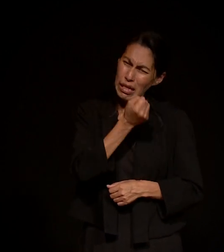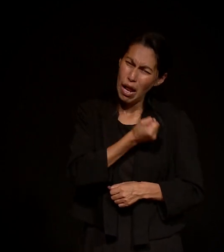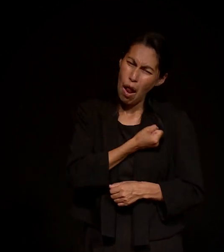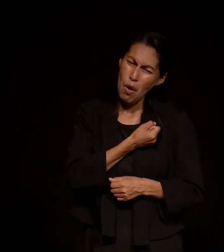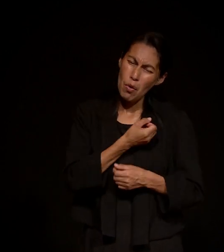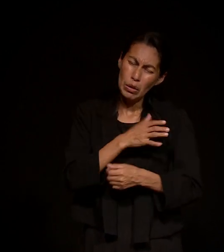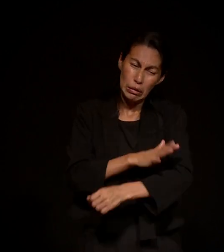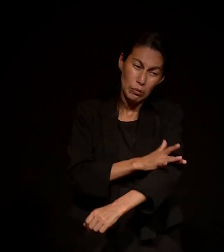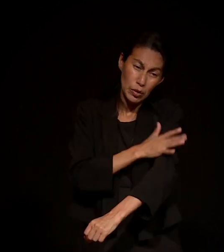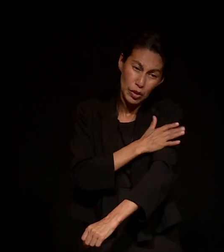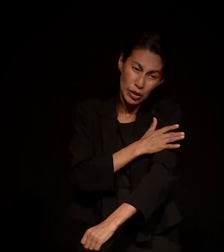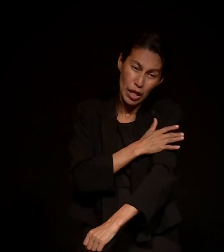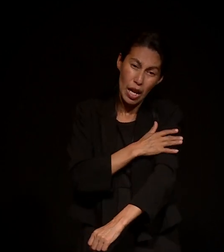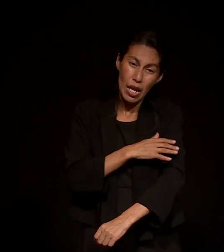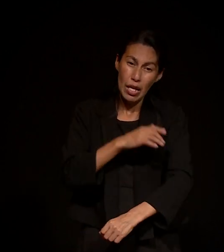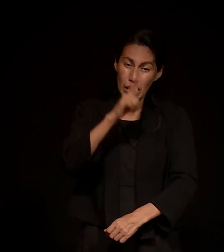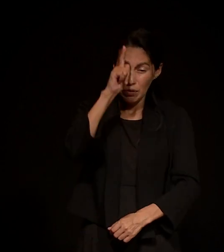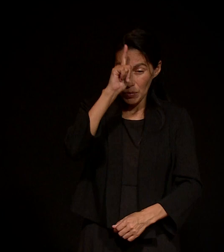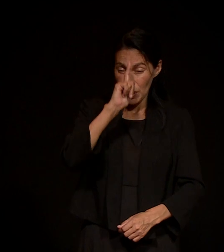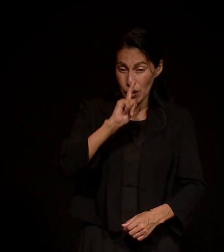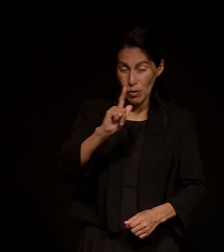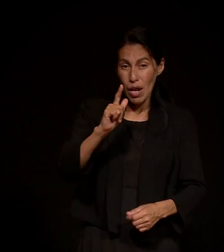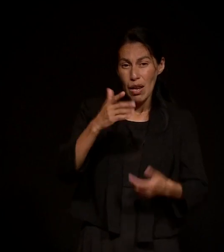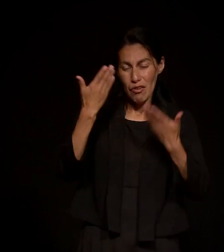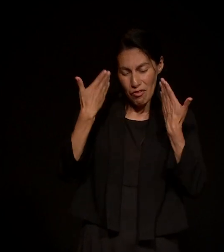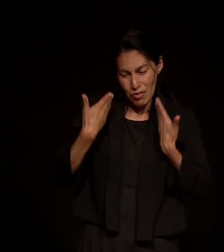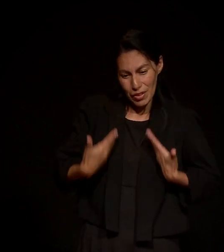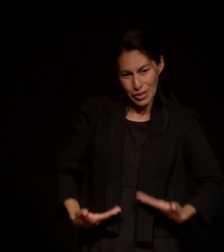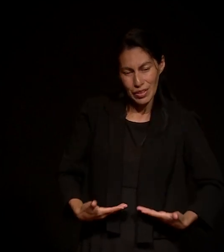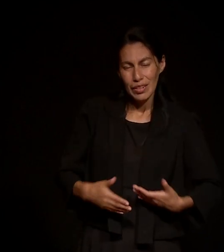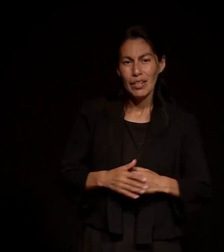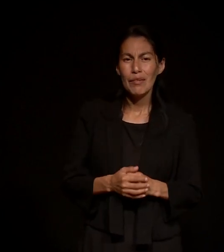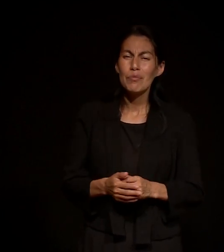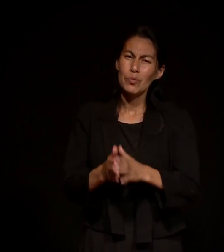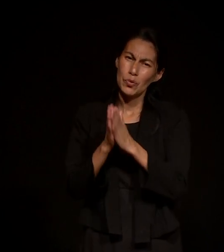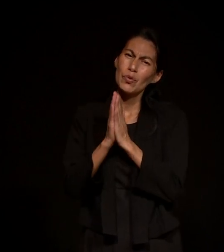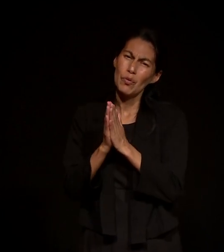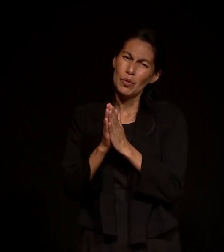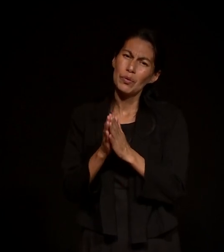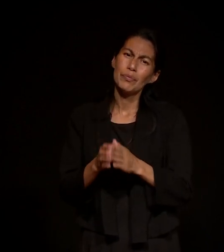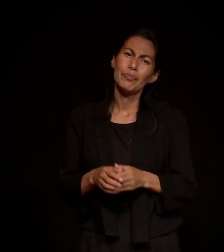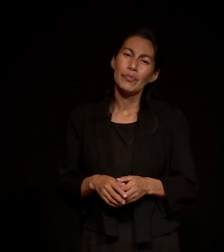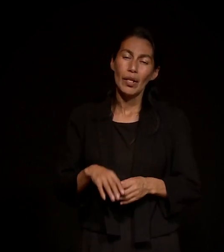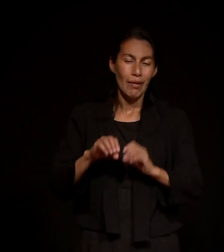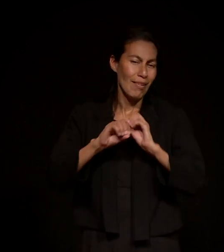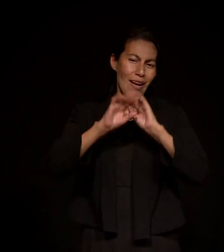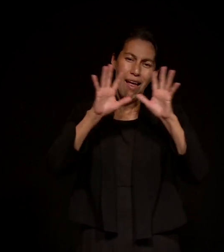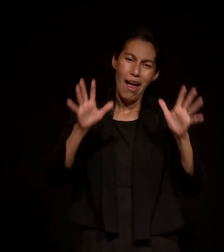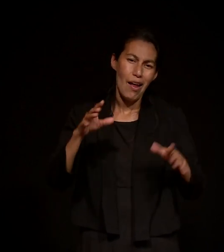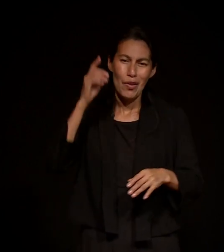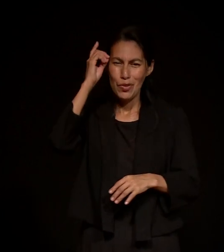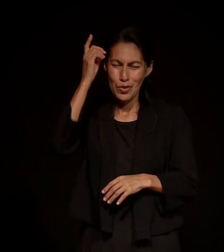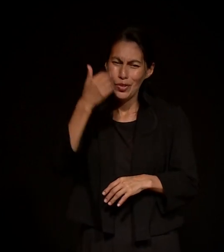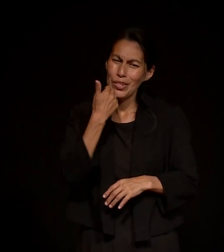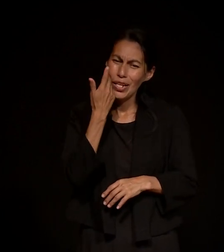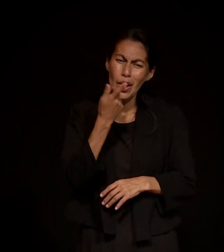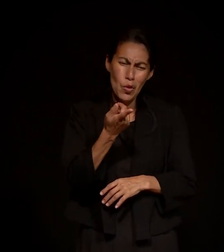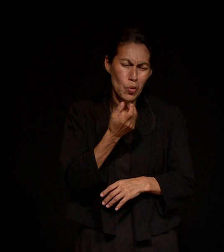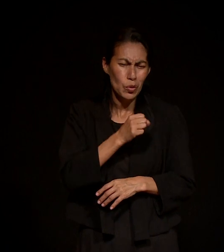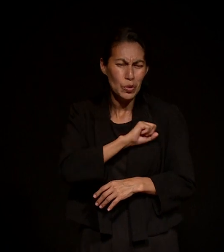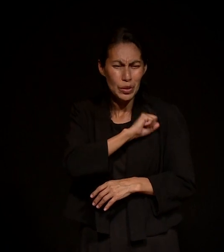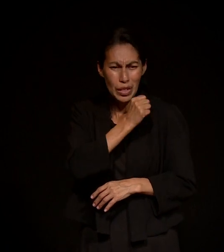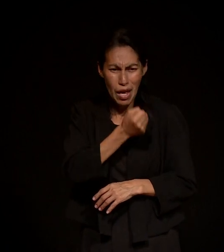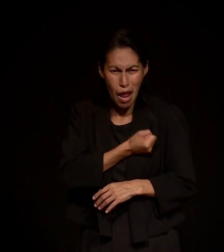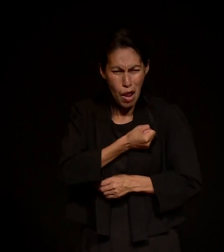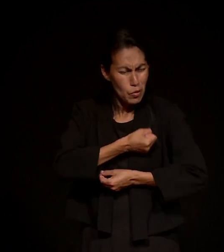y física. Claro, María Victoria, estaremos orando por ti. Es el propósito de Dios que tengas